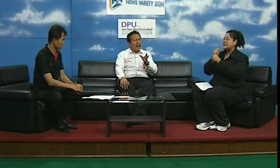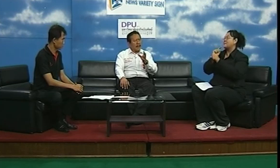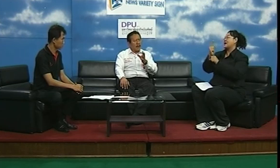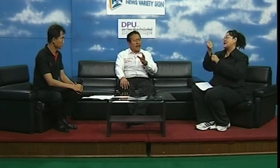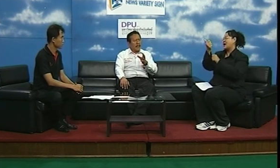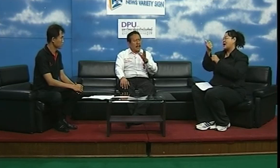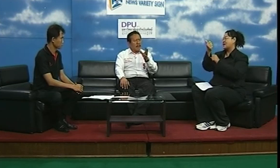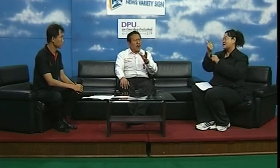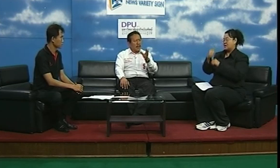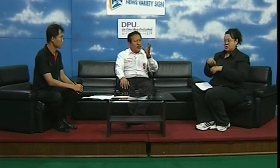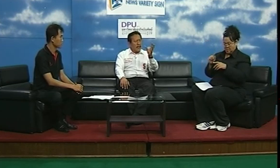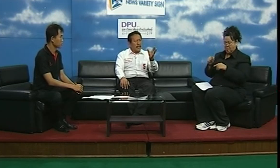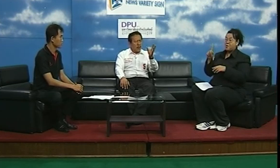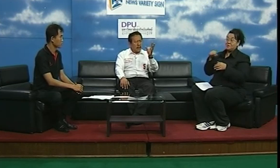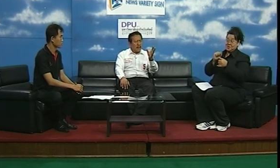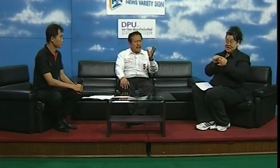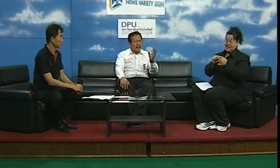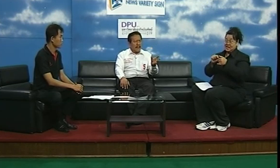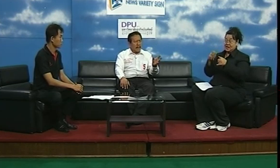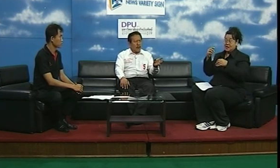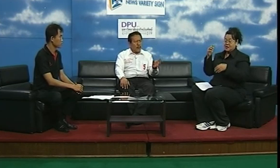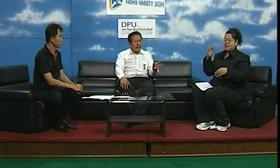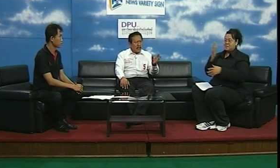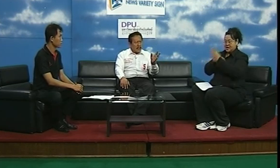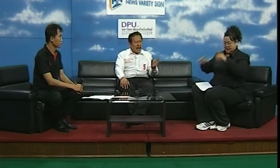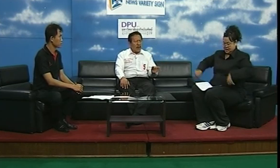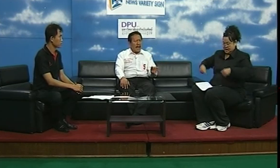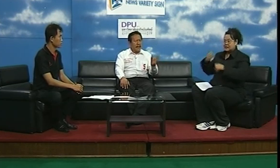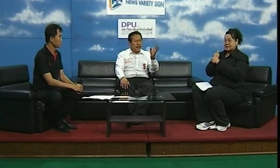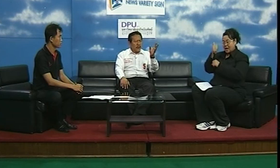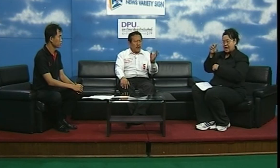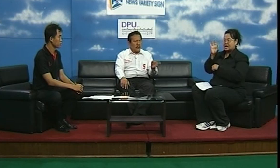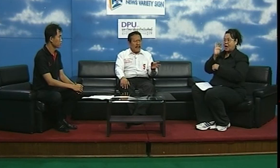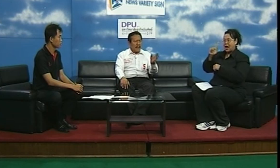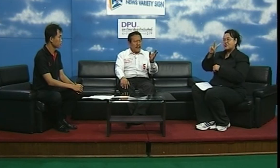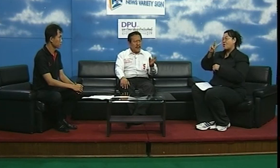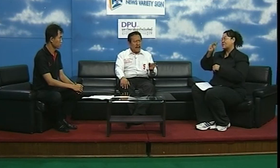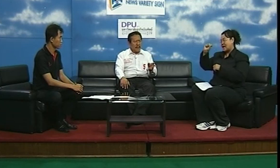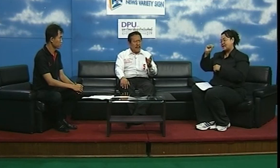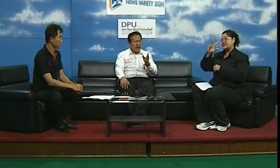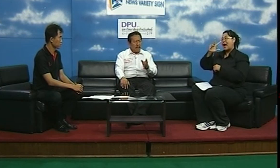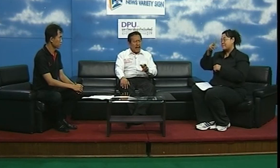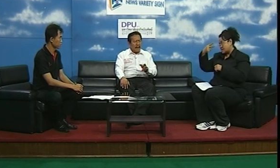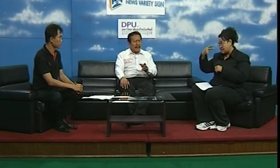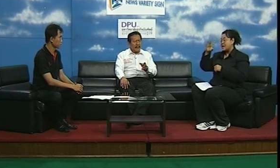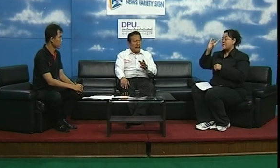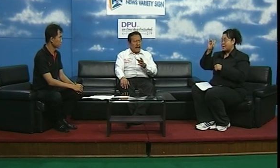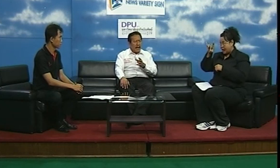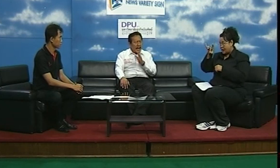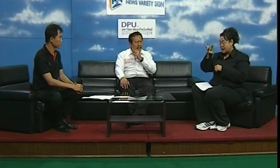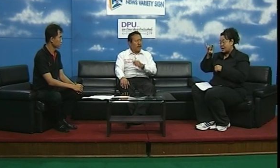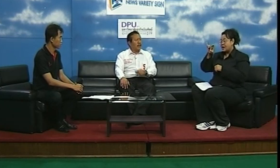จำได้ไม่เท่าแเลยแตแกบอกว่าตัเลขคนถือบดเครดิปัจุบัน 9,238,0